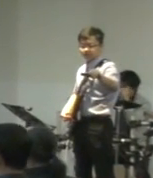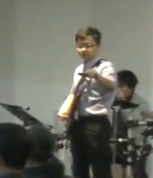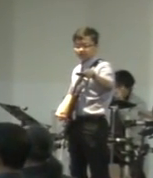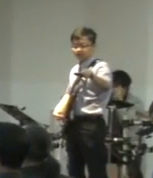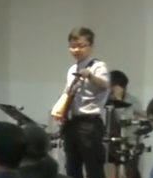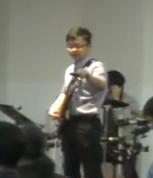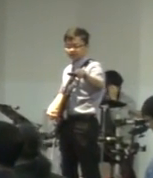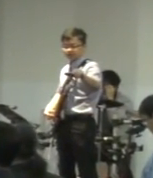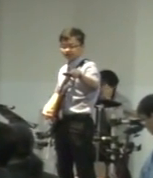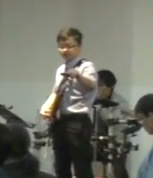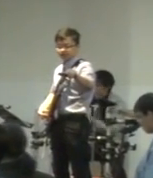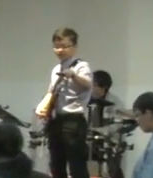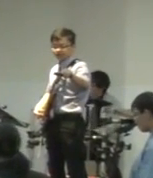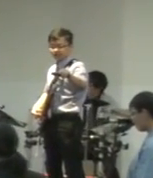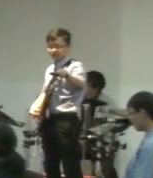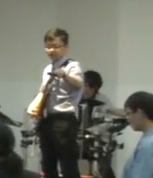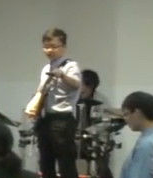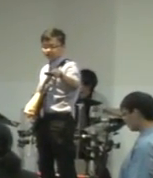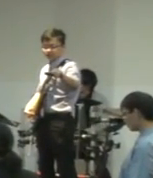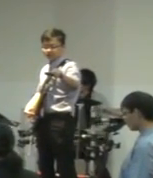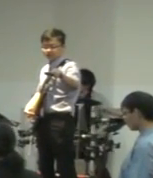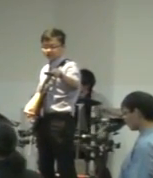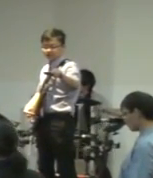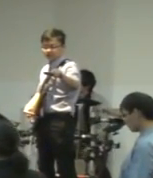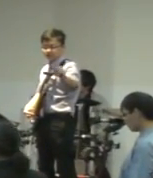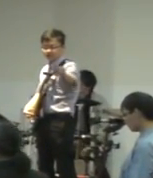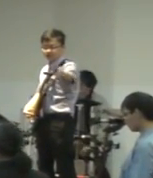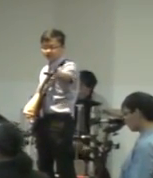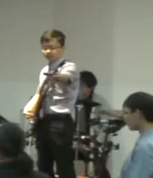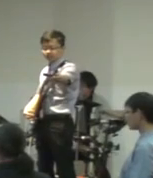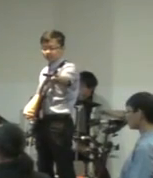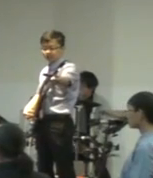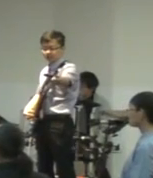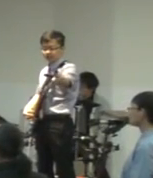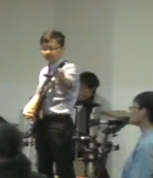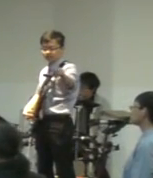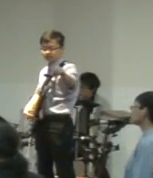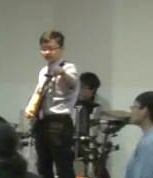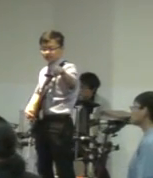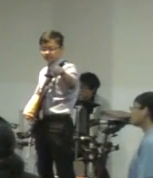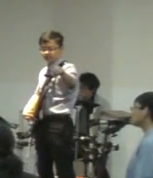的，因为大家都知道这里有神同在，好吧？我们唱这首歌，预备我们的心。